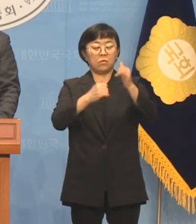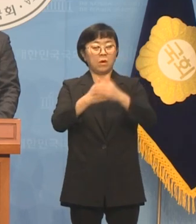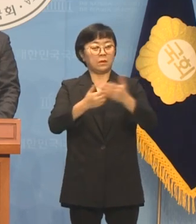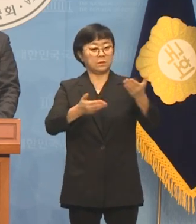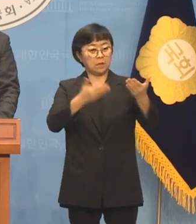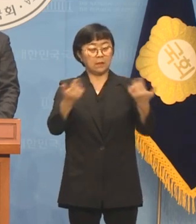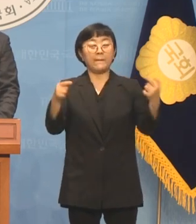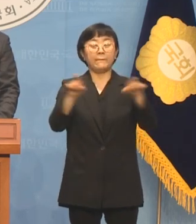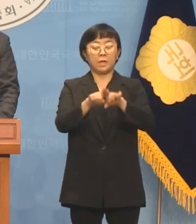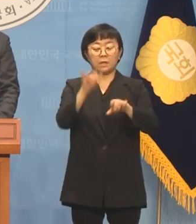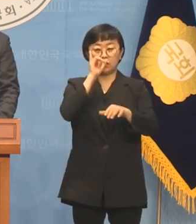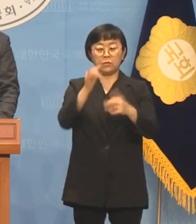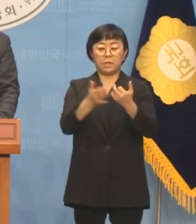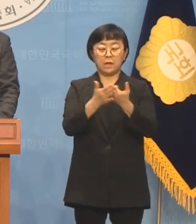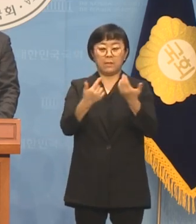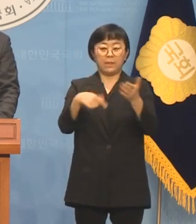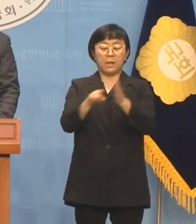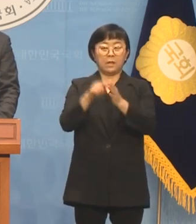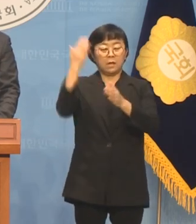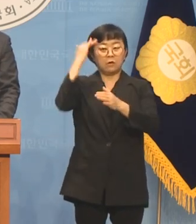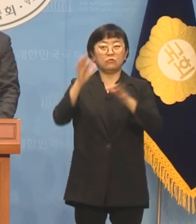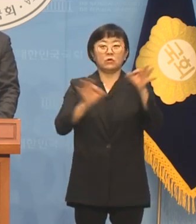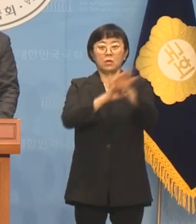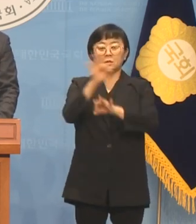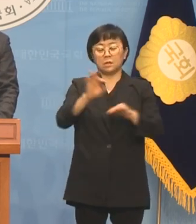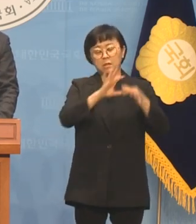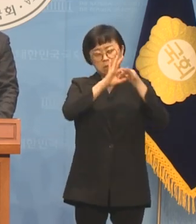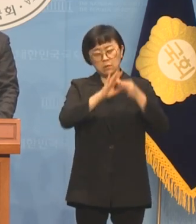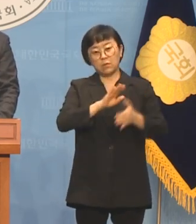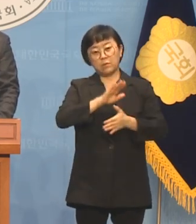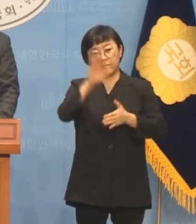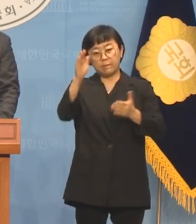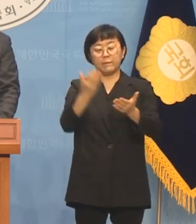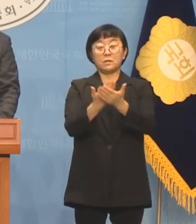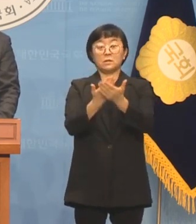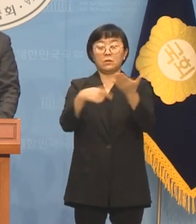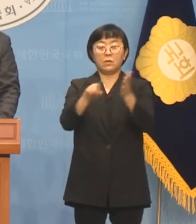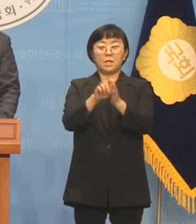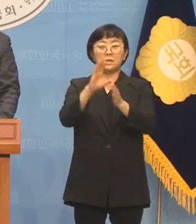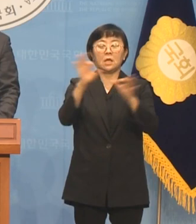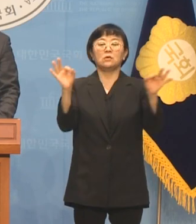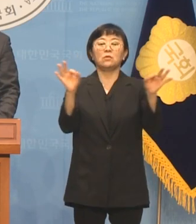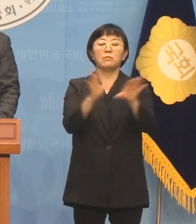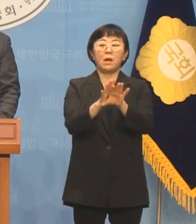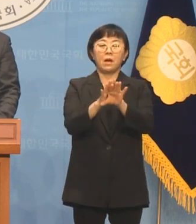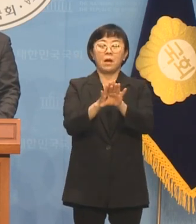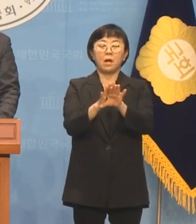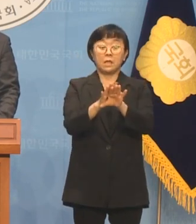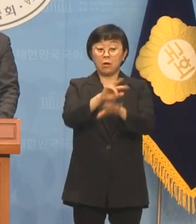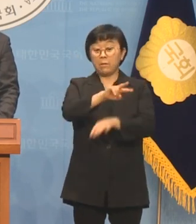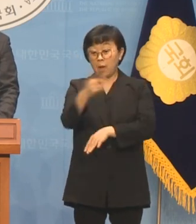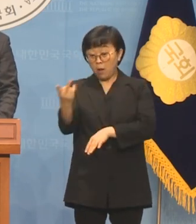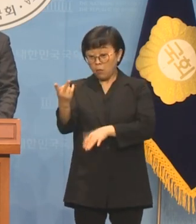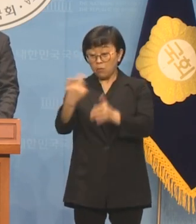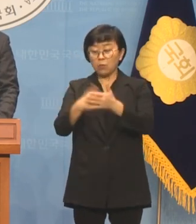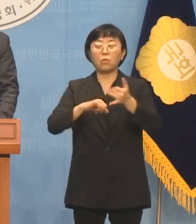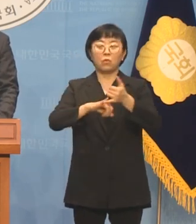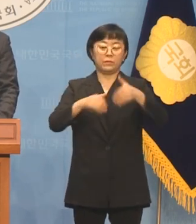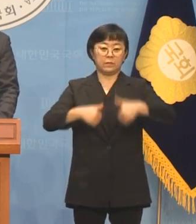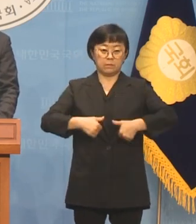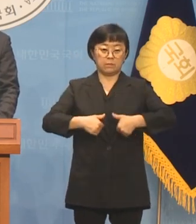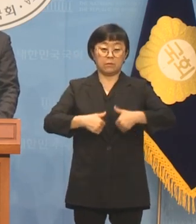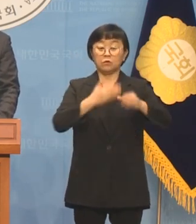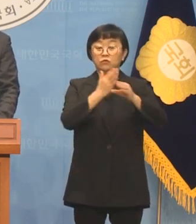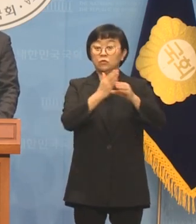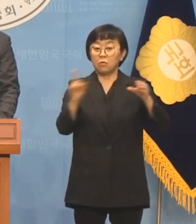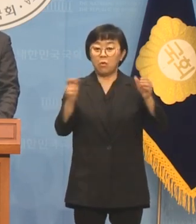공존을 위해서라도 그리고 한국 경제의 지속 발전을 위해서라도 탈탄소 에너지 전환은 불가피합니다. 그